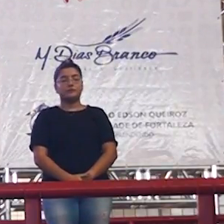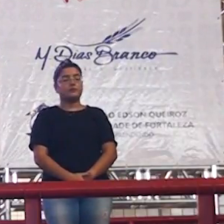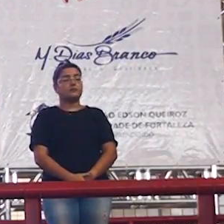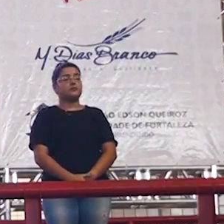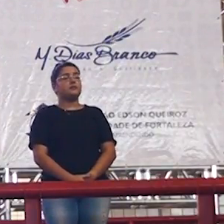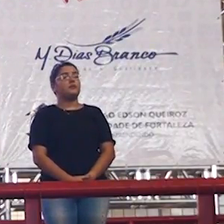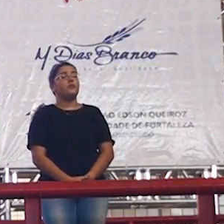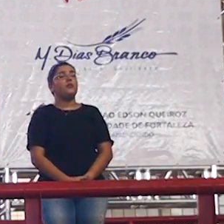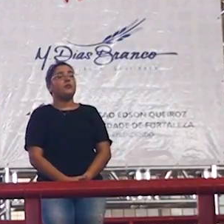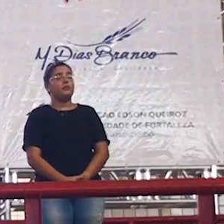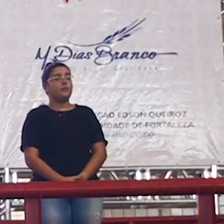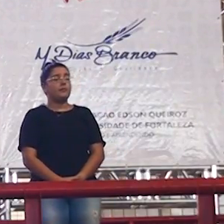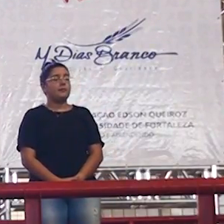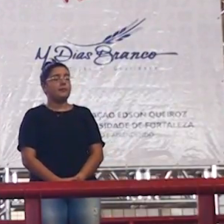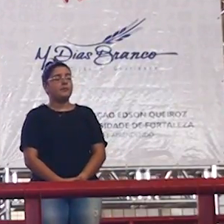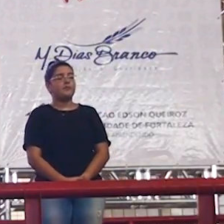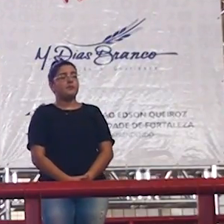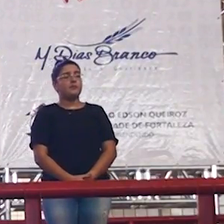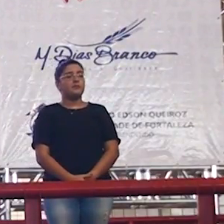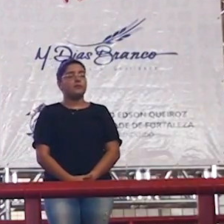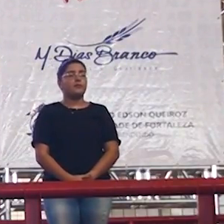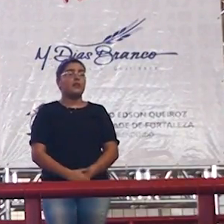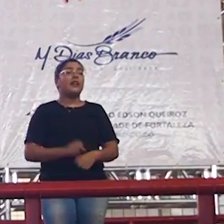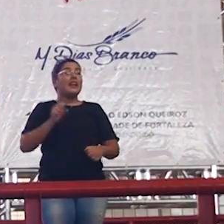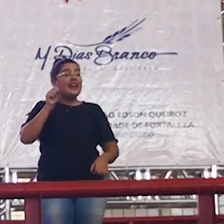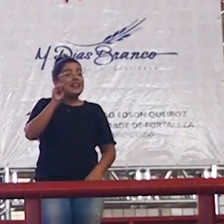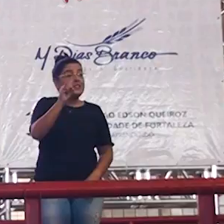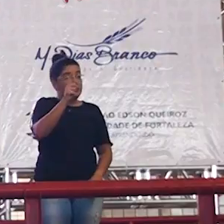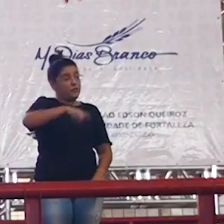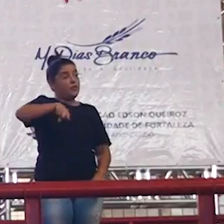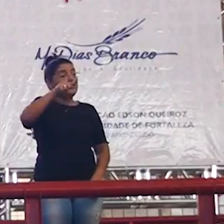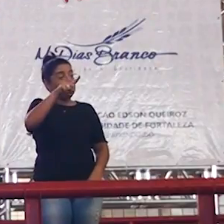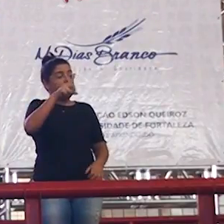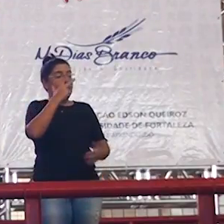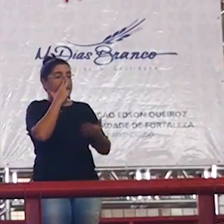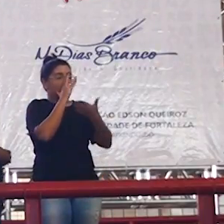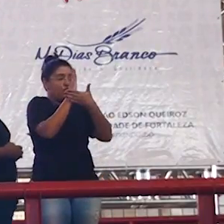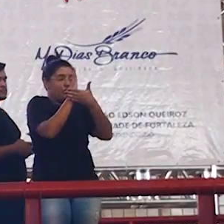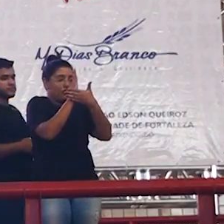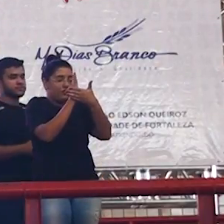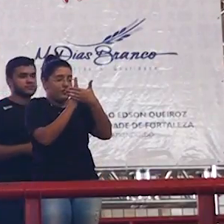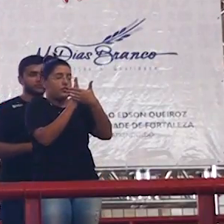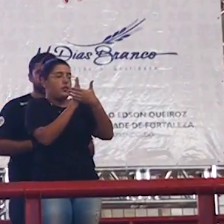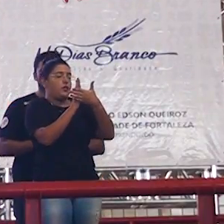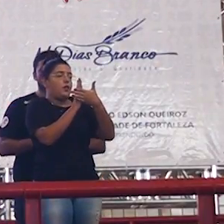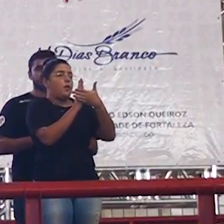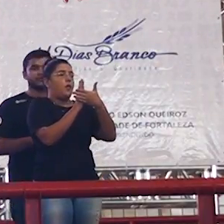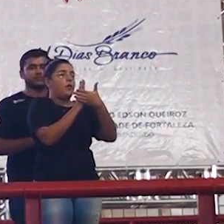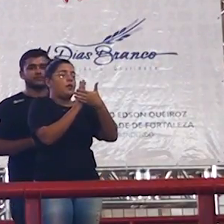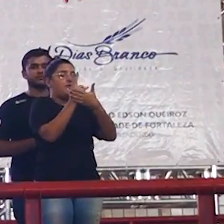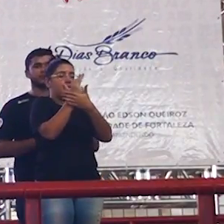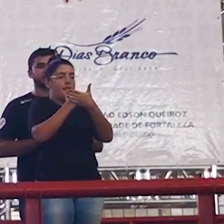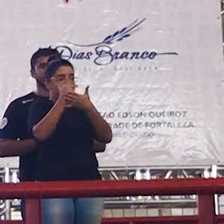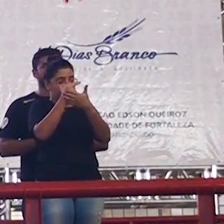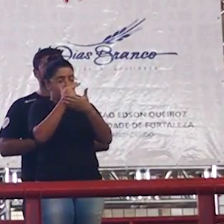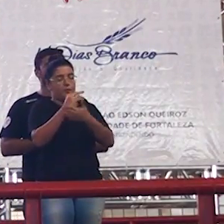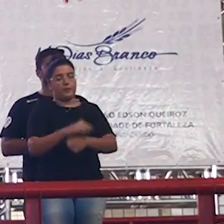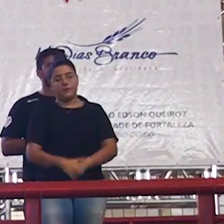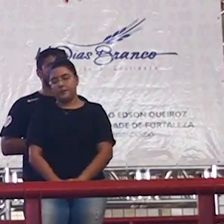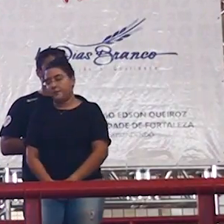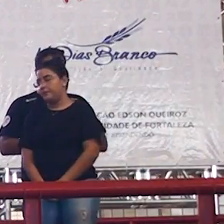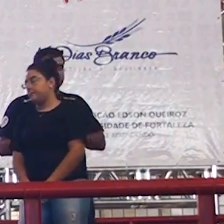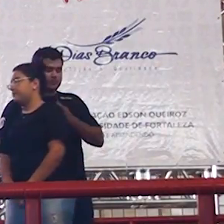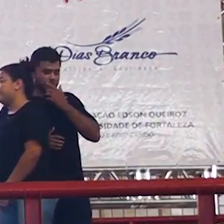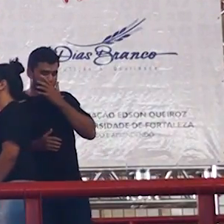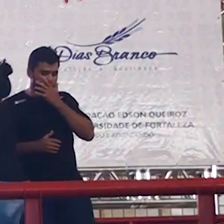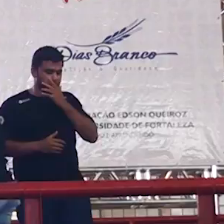Da maneira que está, não. Mas se você repartir em outras figuras, ou seja, em duas ou